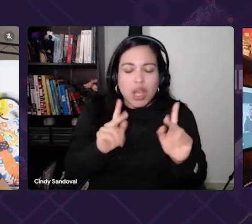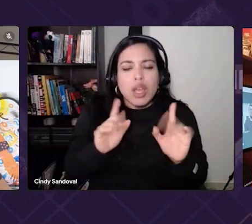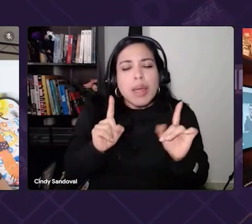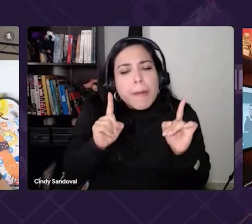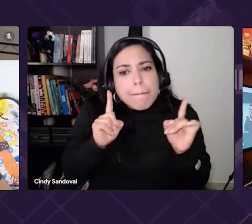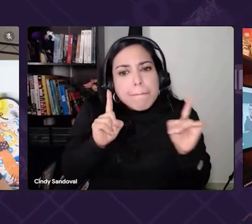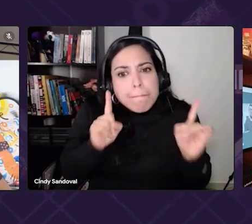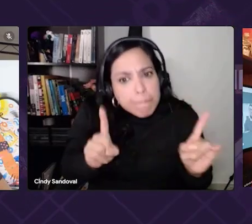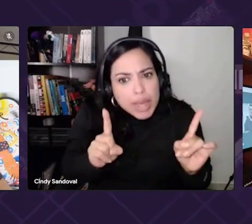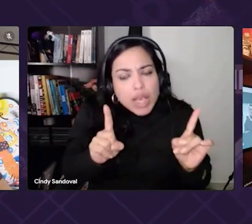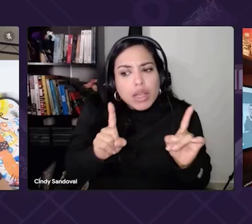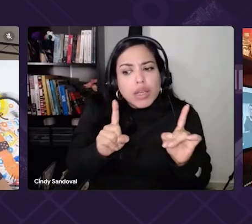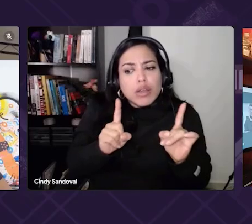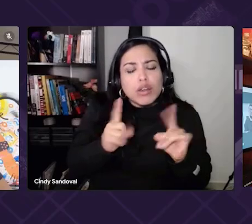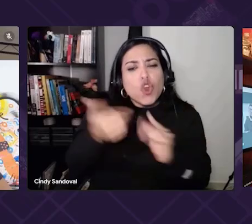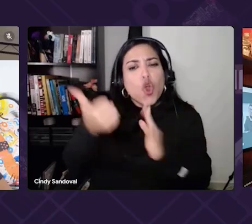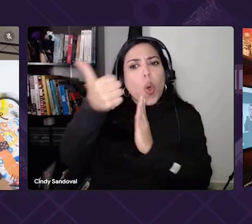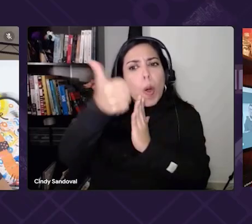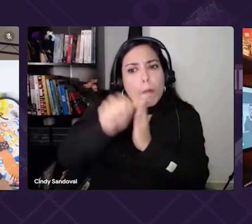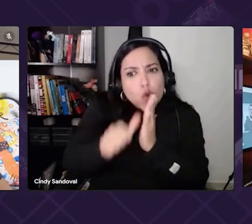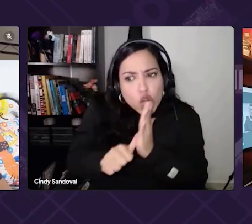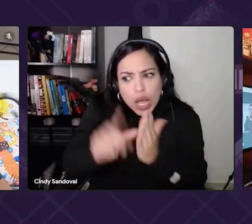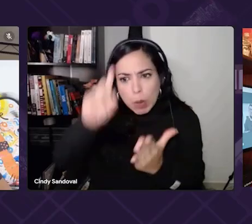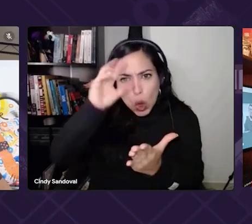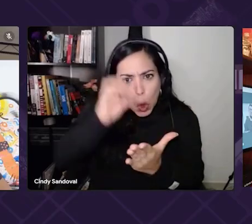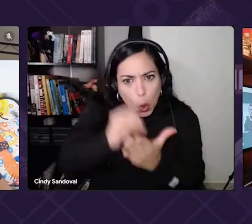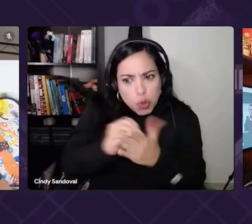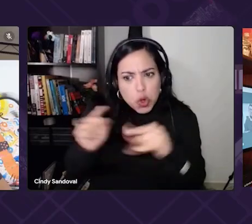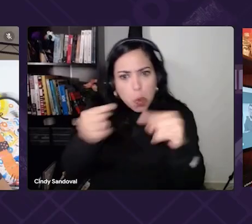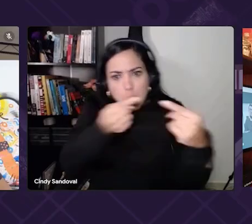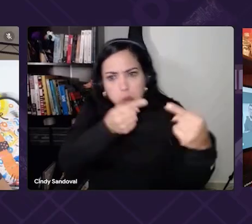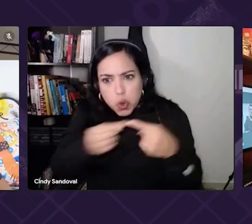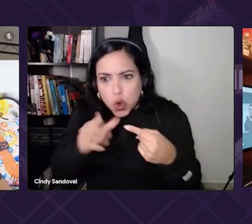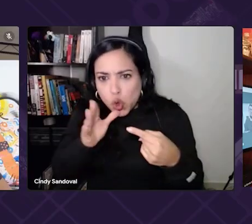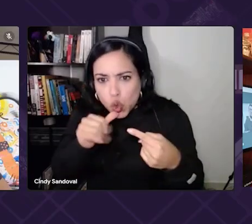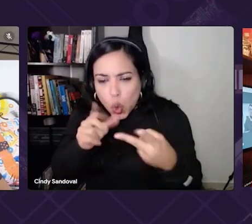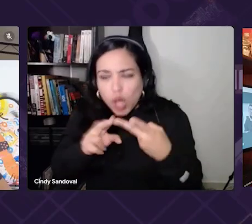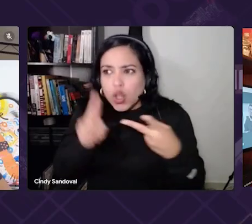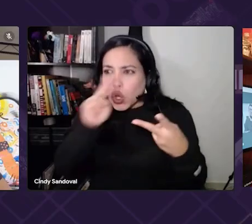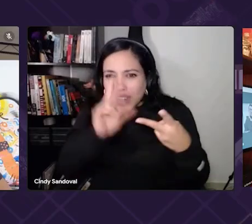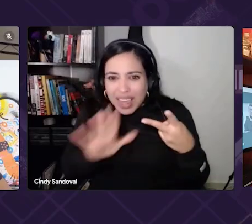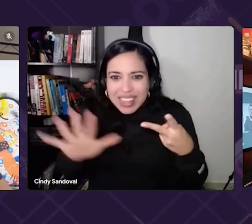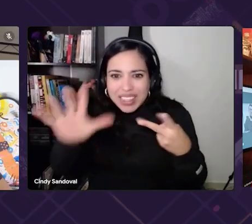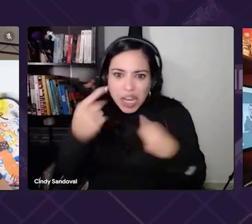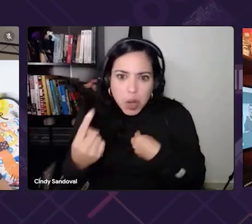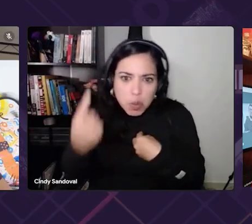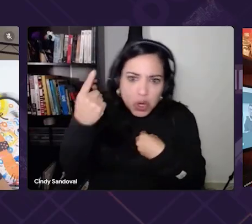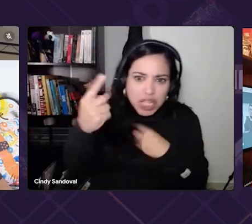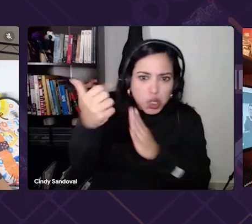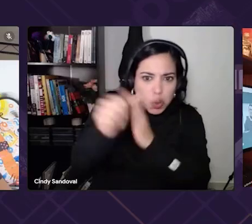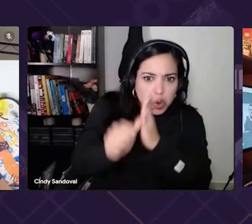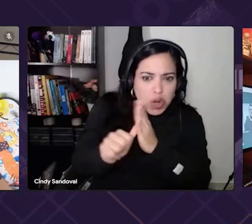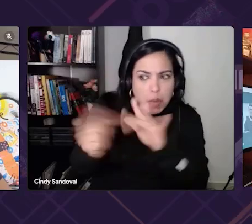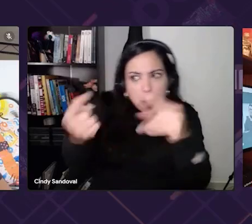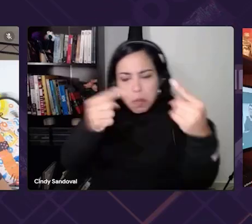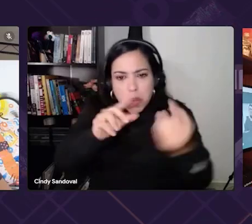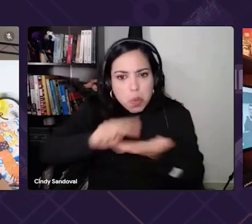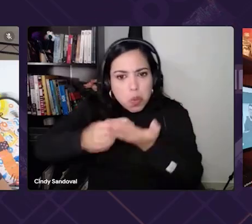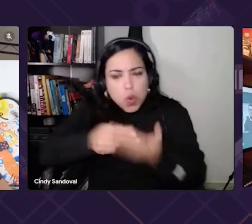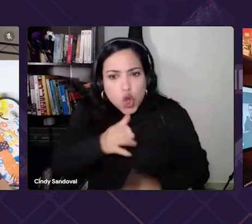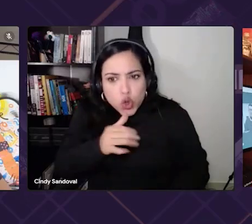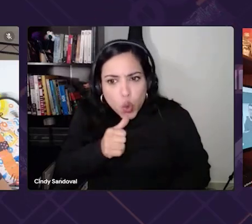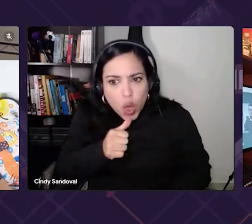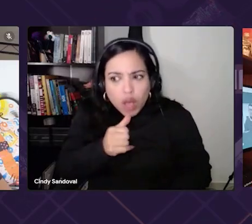en los programas de opinión, en los programas de debate, de análisis de la realidad política nacional e internacional, de las